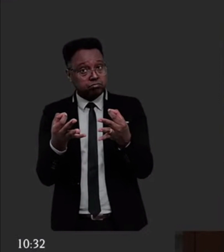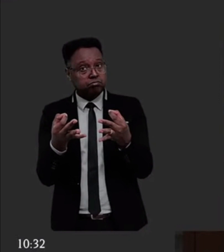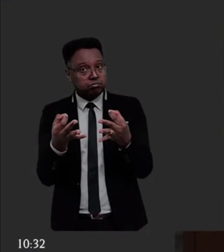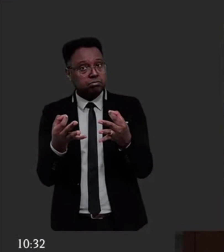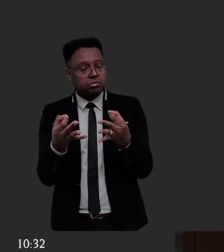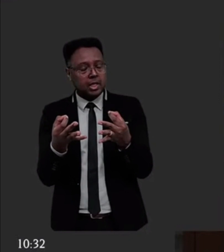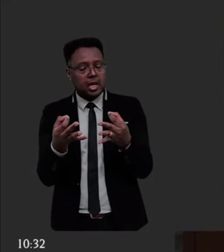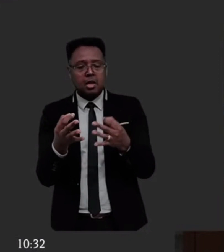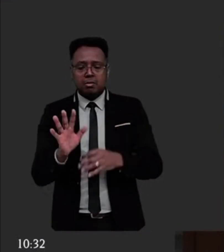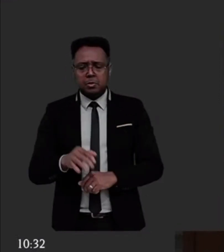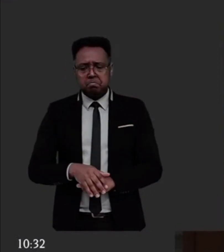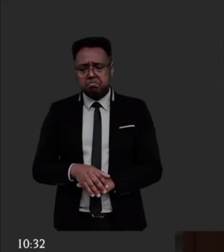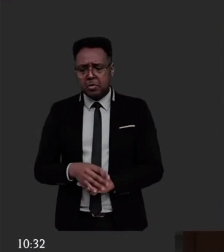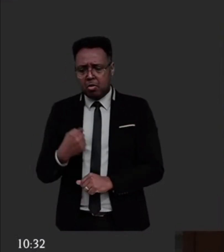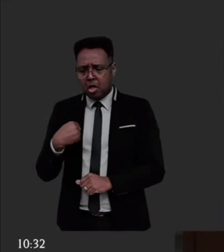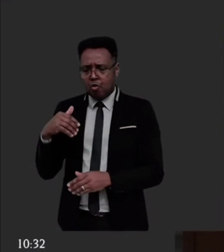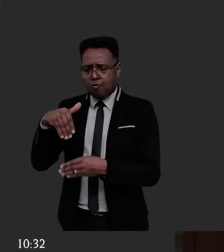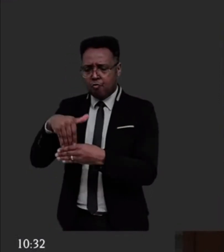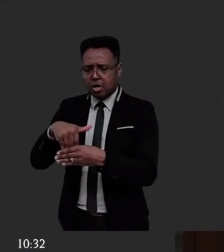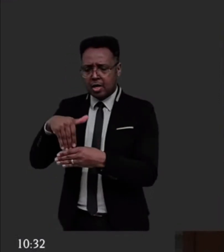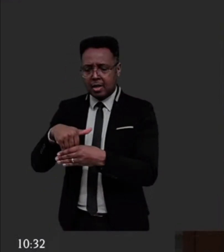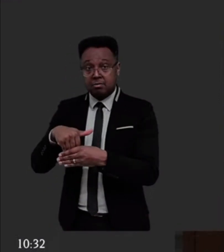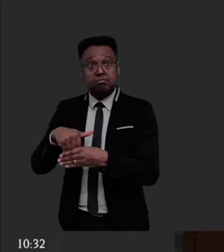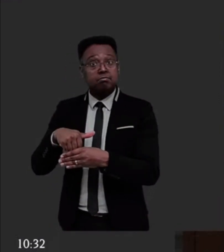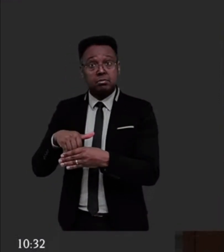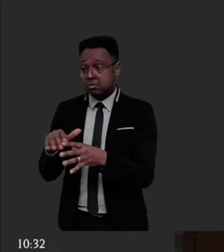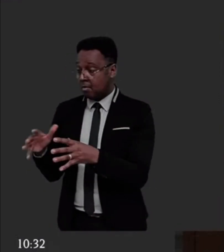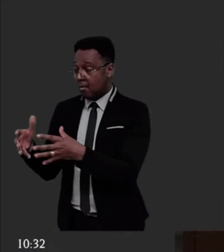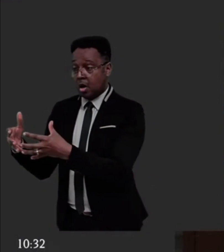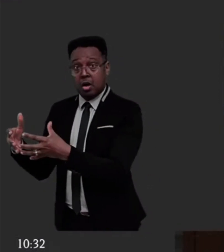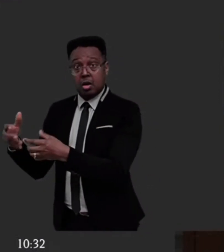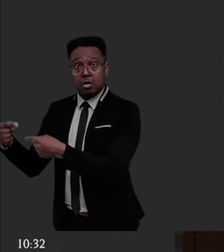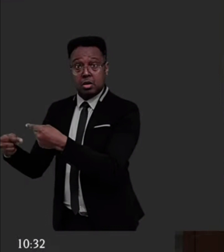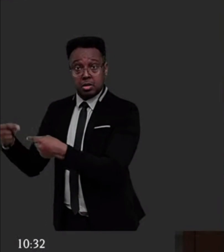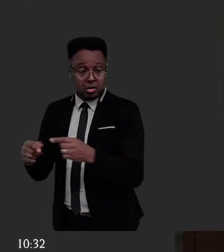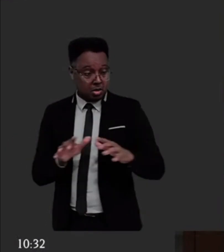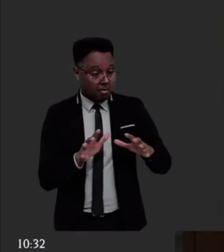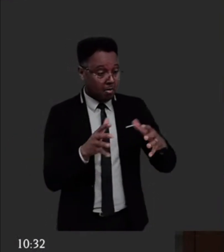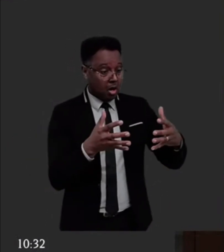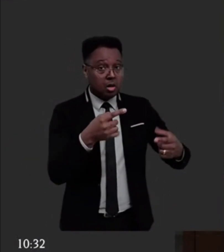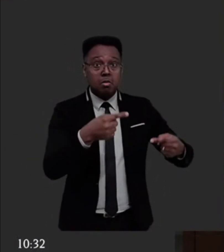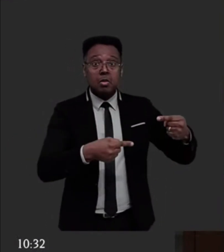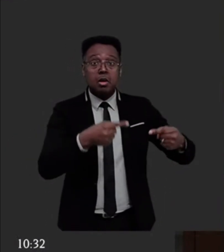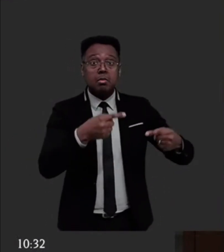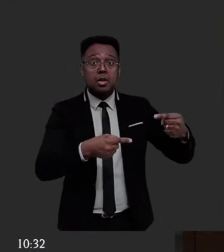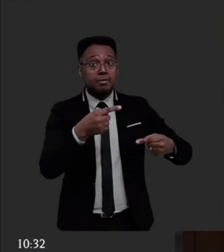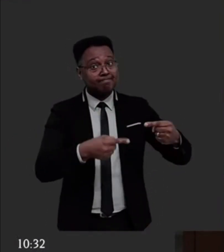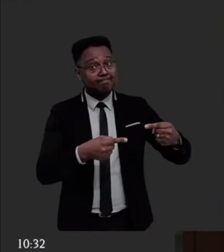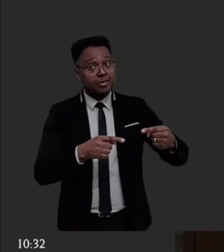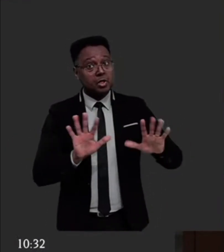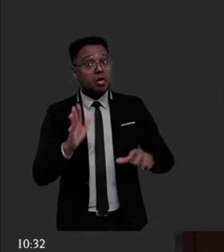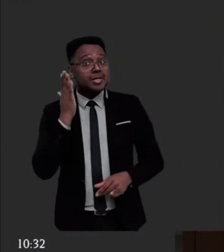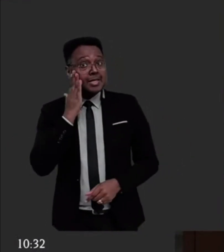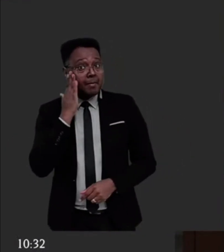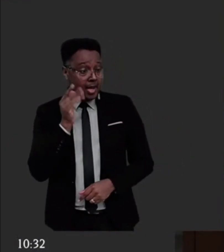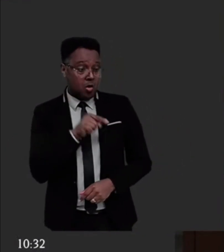temos interesse em votar, pois é sabido que há alguns partidos que têm seus princípios contrários à existência